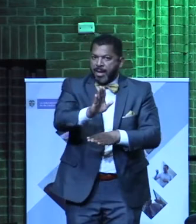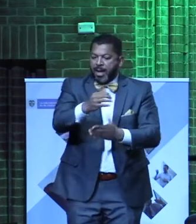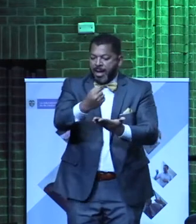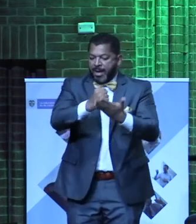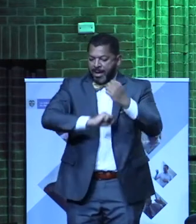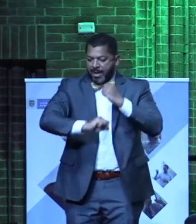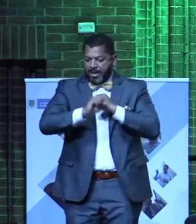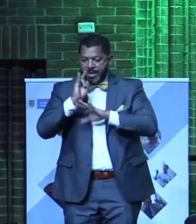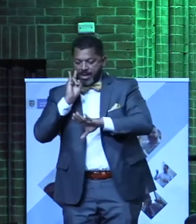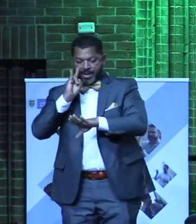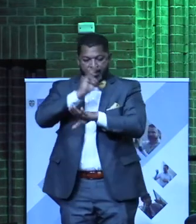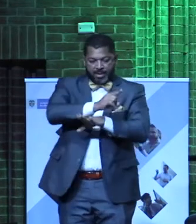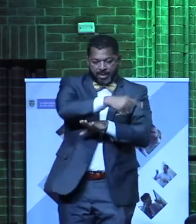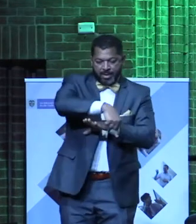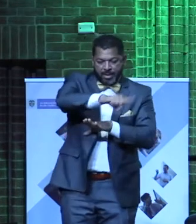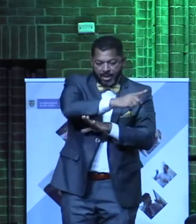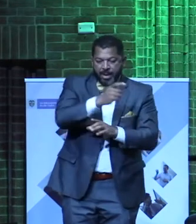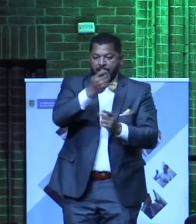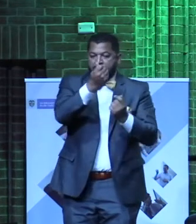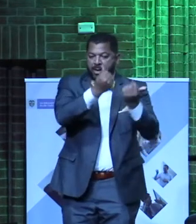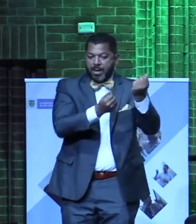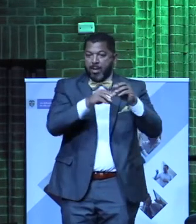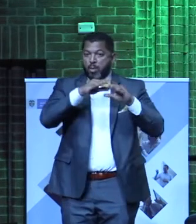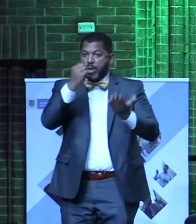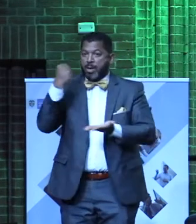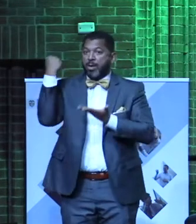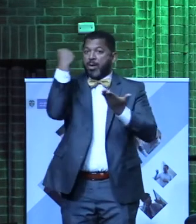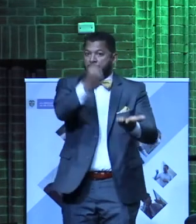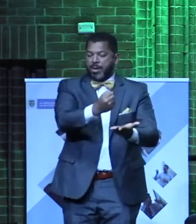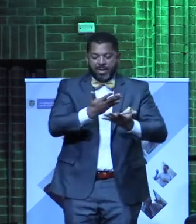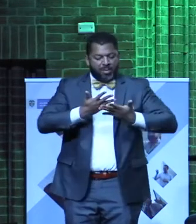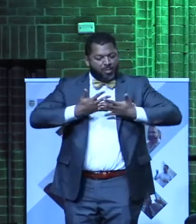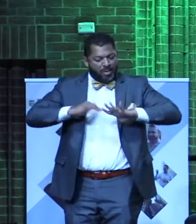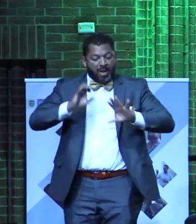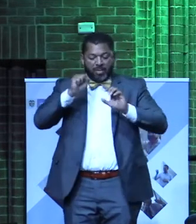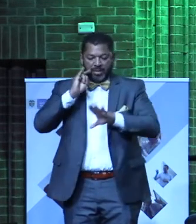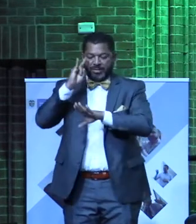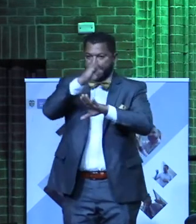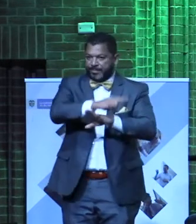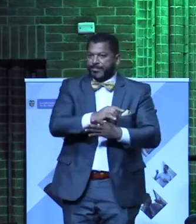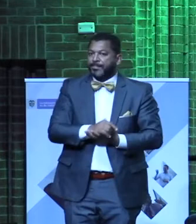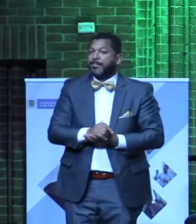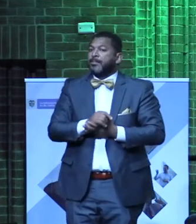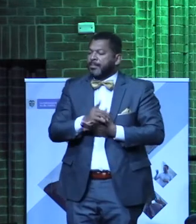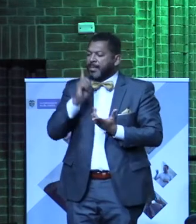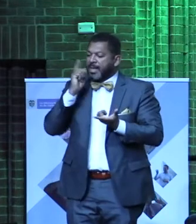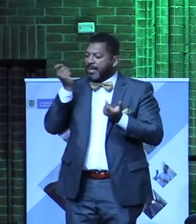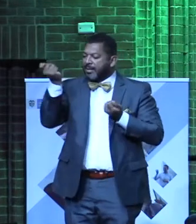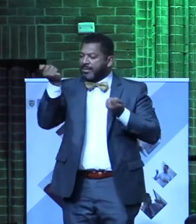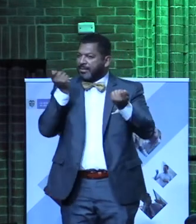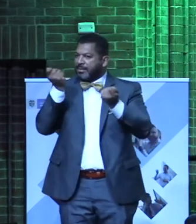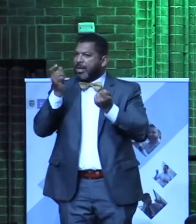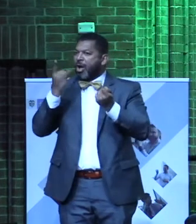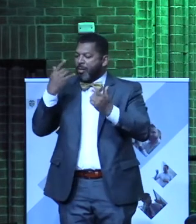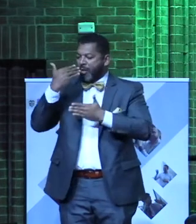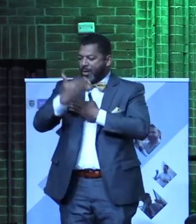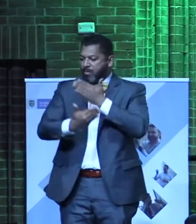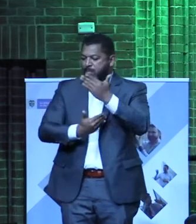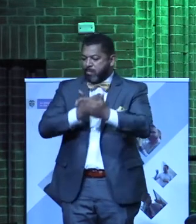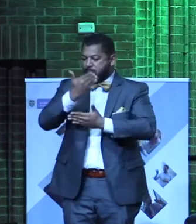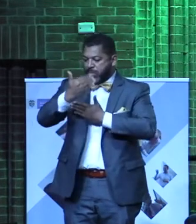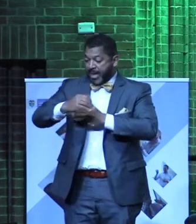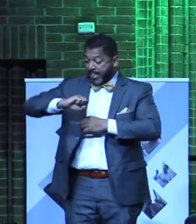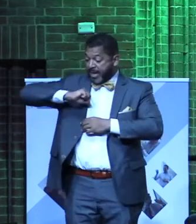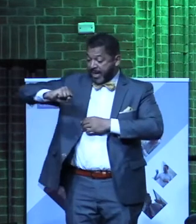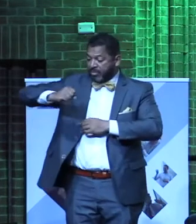hacer la vigilancia sobre los recursos públicos a todos los niveles. Entonces aquí hay un mecanismo y una vía para poder garantizar derechos,